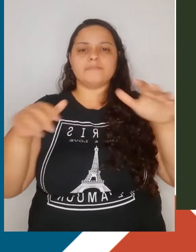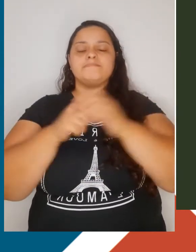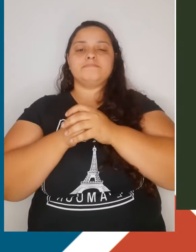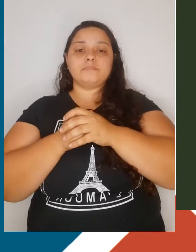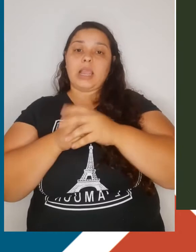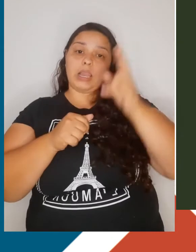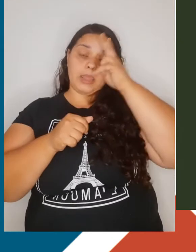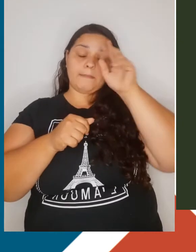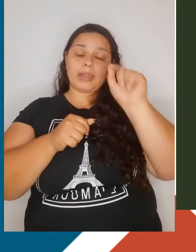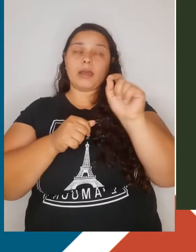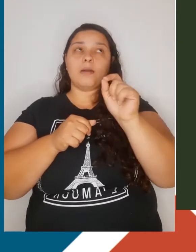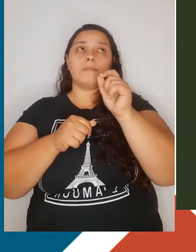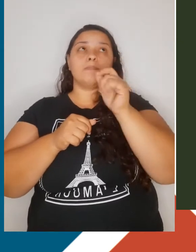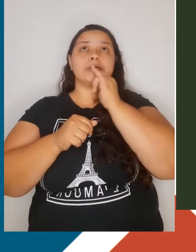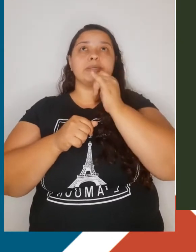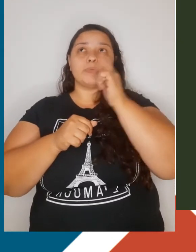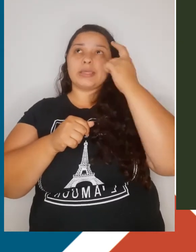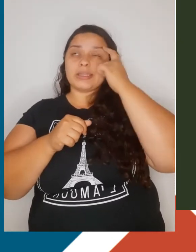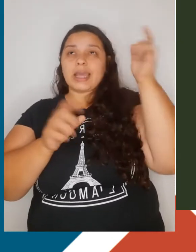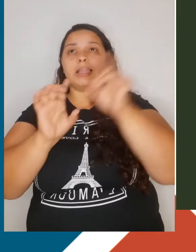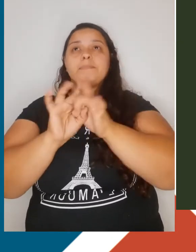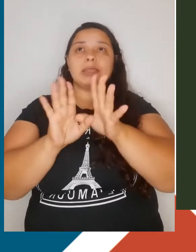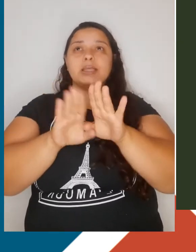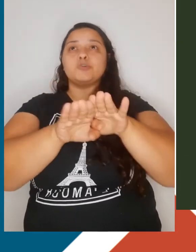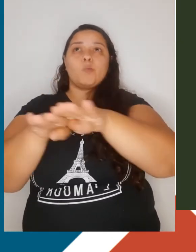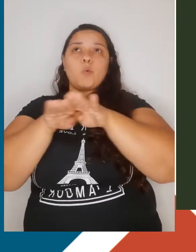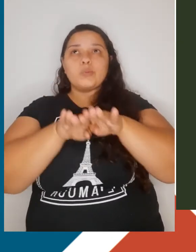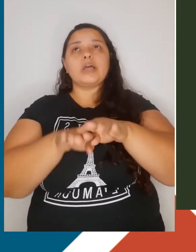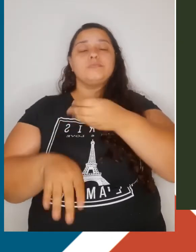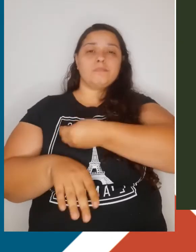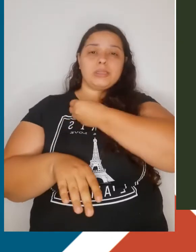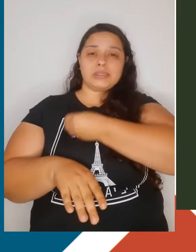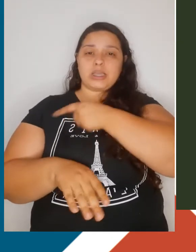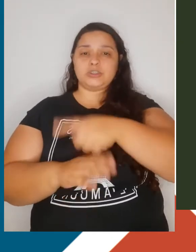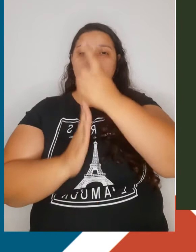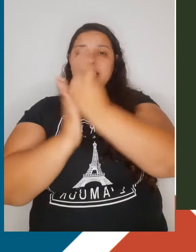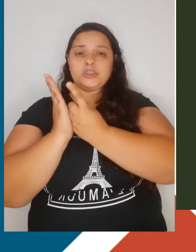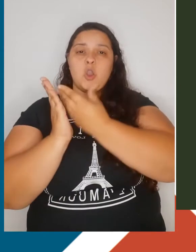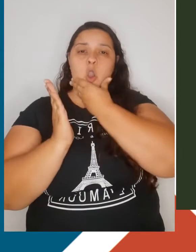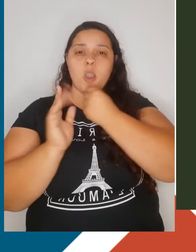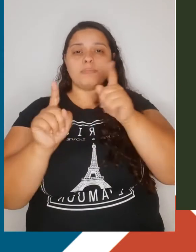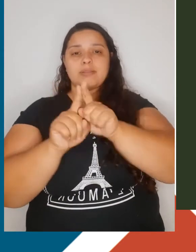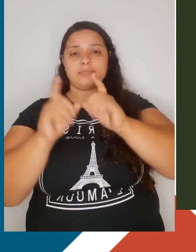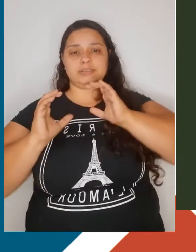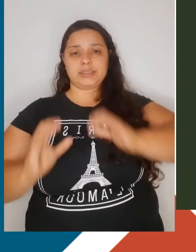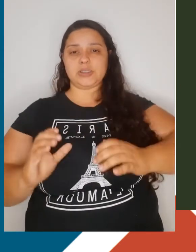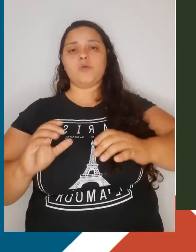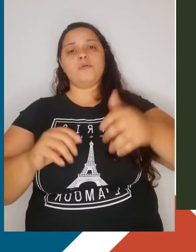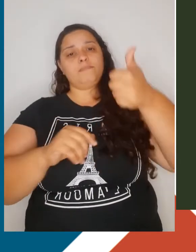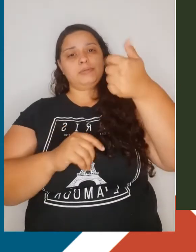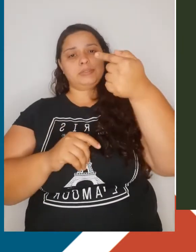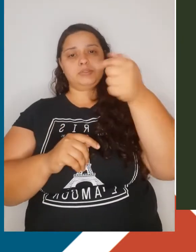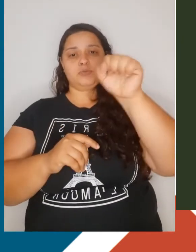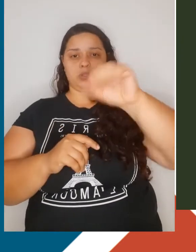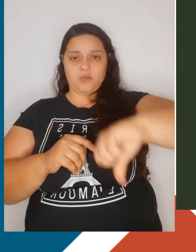Francesa se expandiam. A gente pode lembrar, por exemplo, das ideias sobre liberdade e igualdade presentes na Declaração do Homem e do